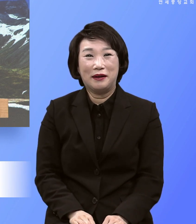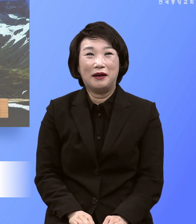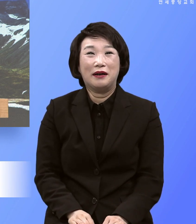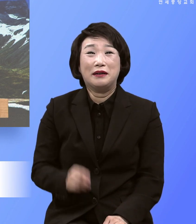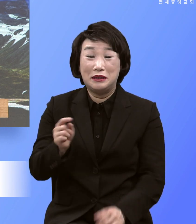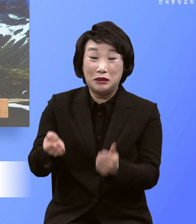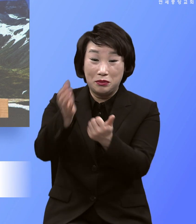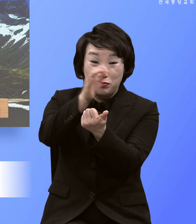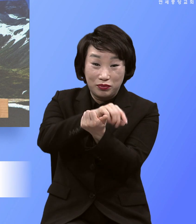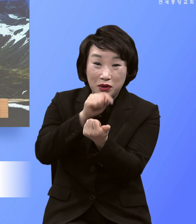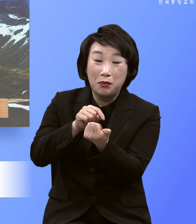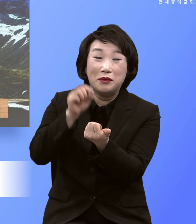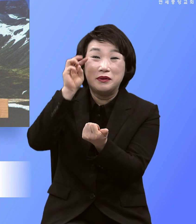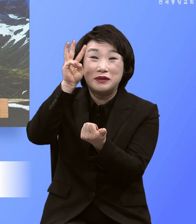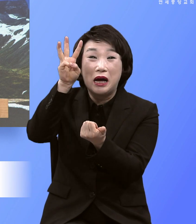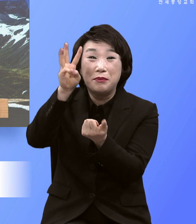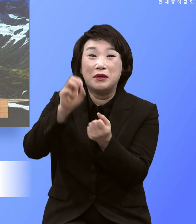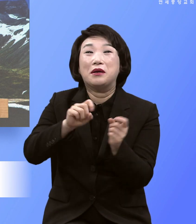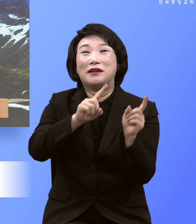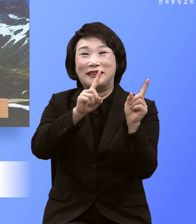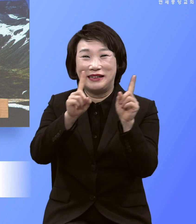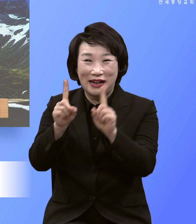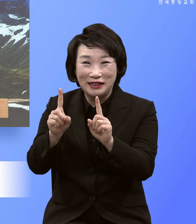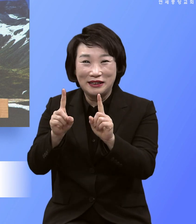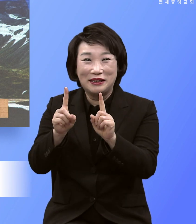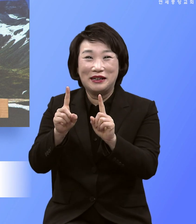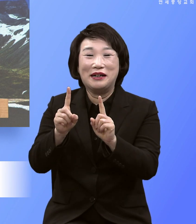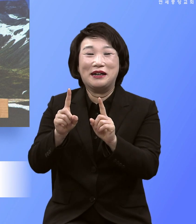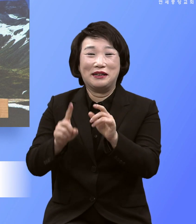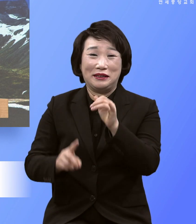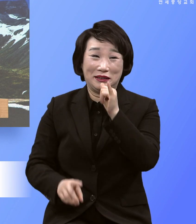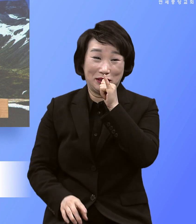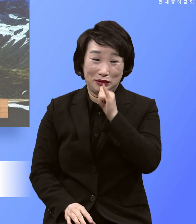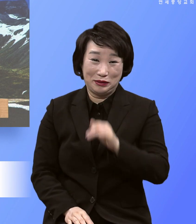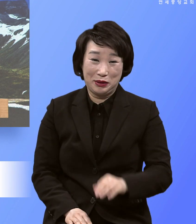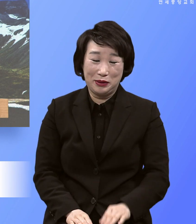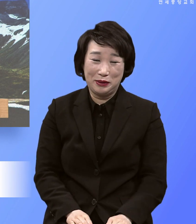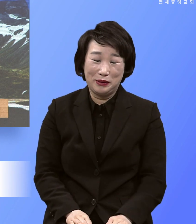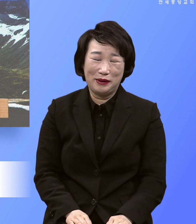그 무덤에서 3일 만에 다시 사는 부활